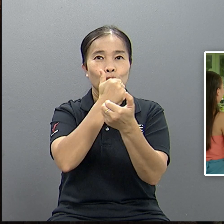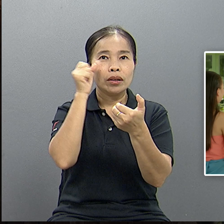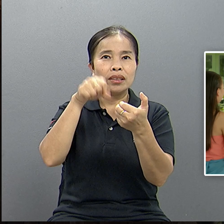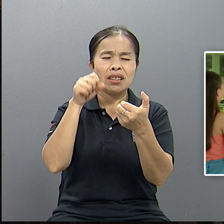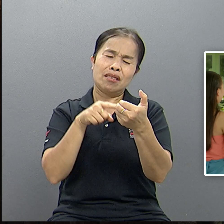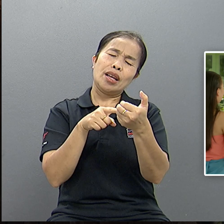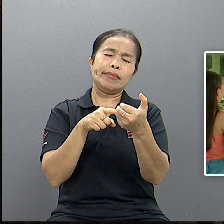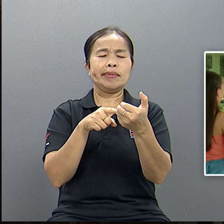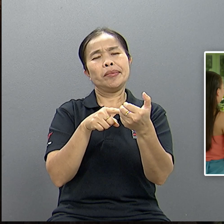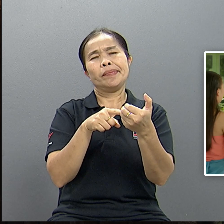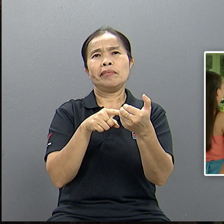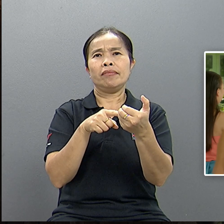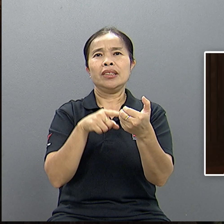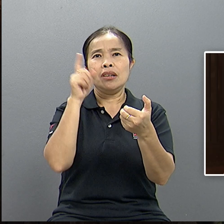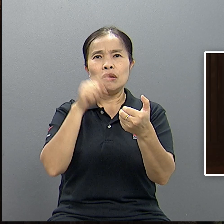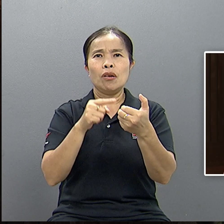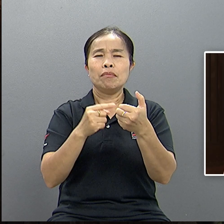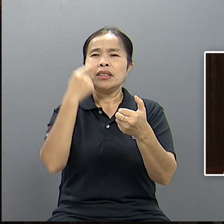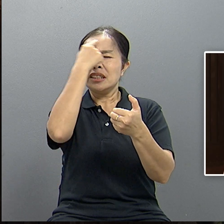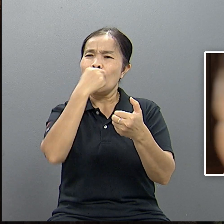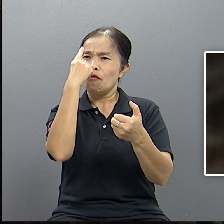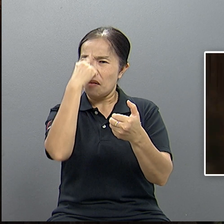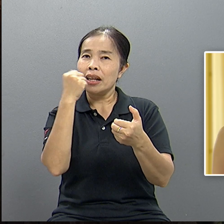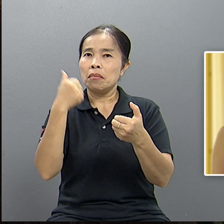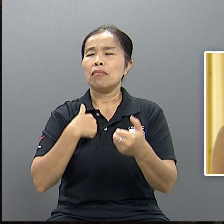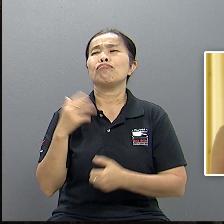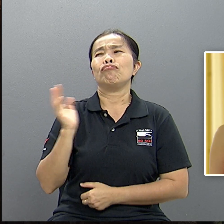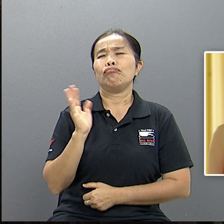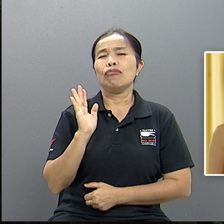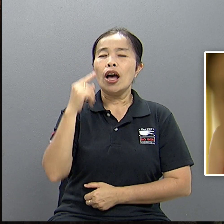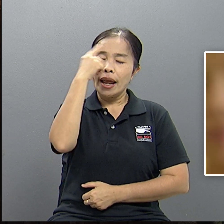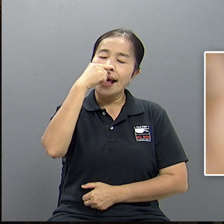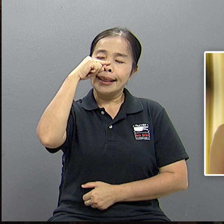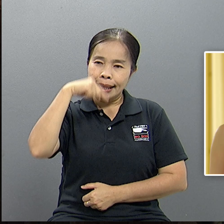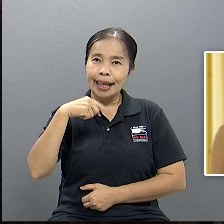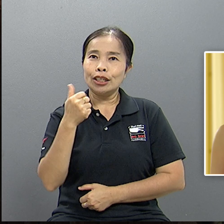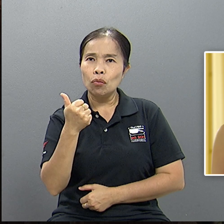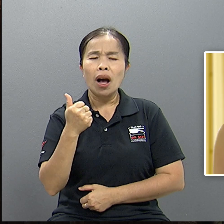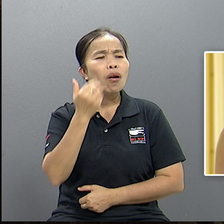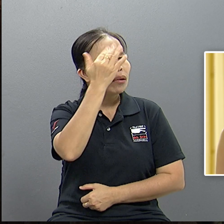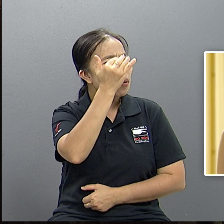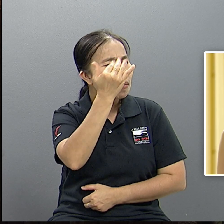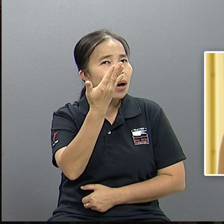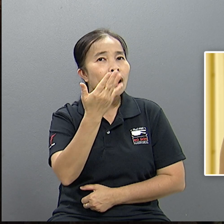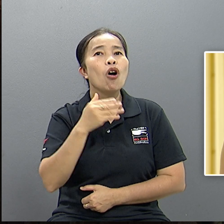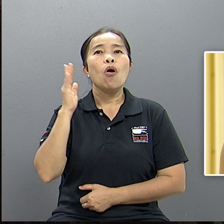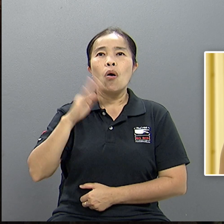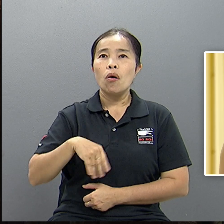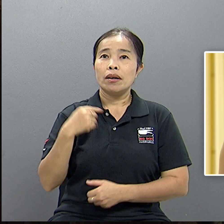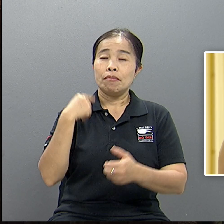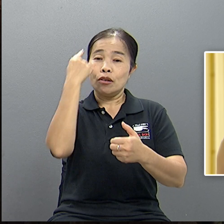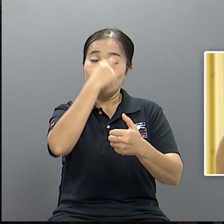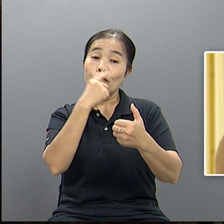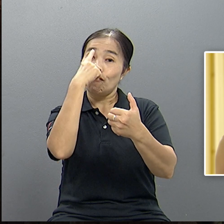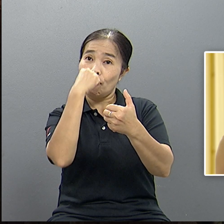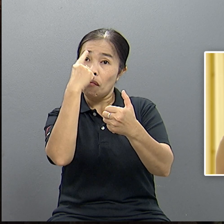ต่น่าจะปั้นตุ๊กตาฝาหลังบ้าง คงไม่ปั้นหรอกจ๊ะ ทำไมล่ะตุ๊กตาฝารั่งก